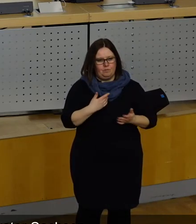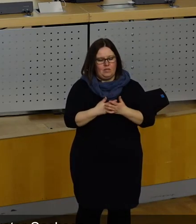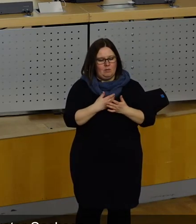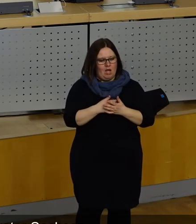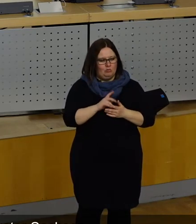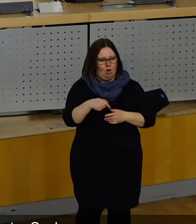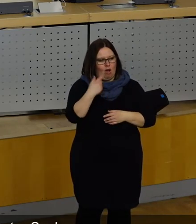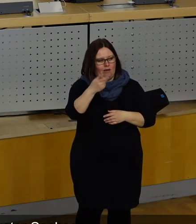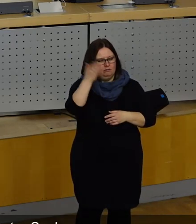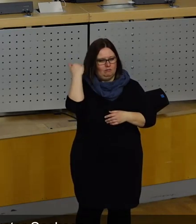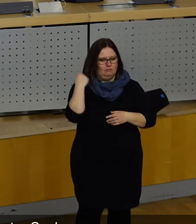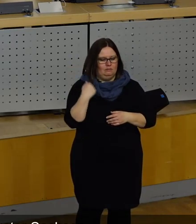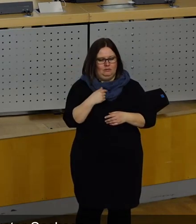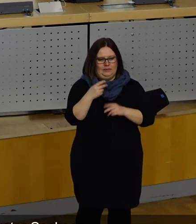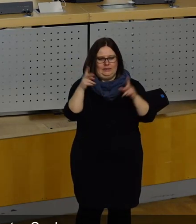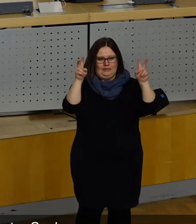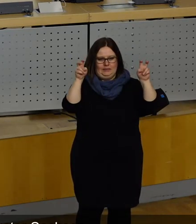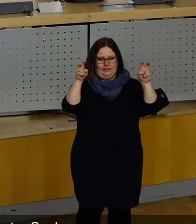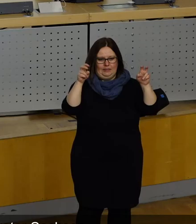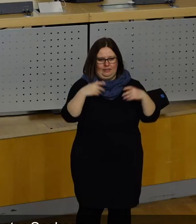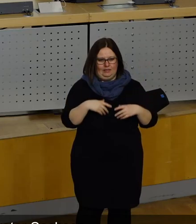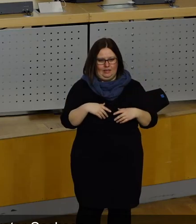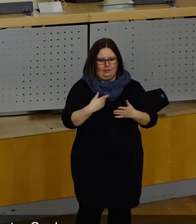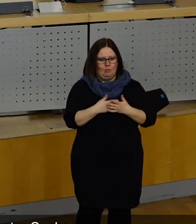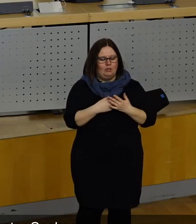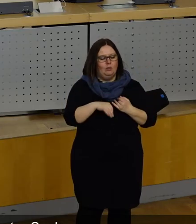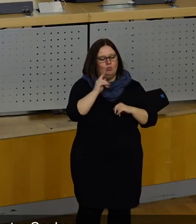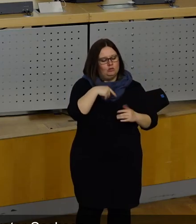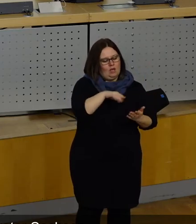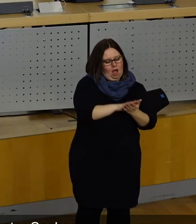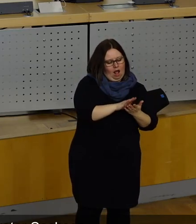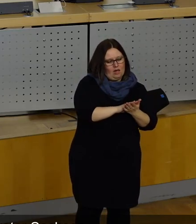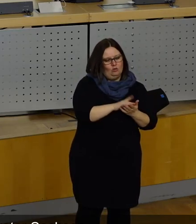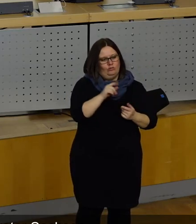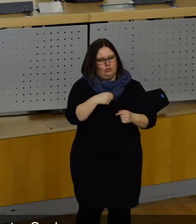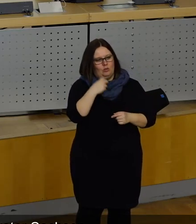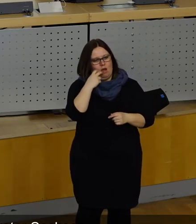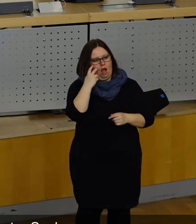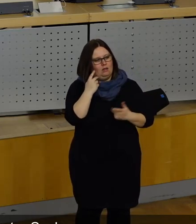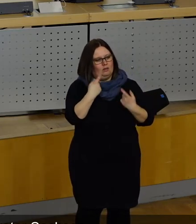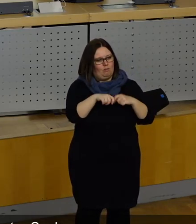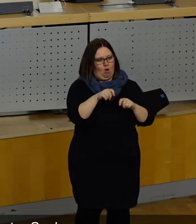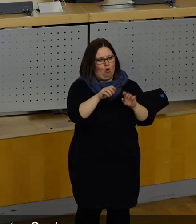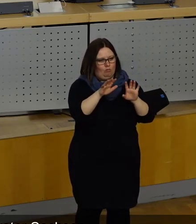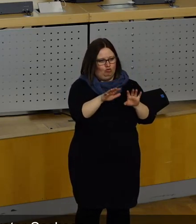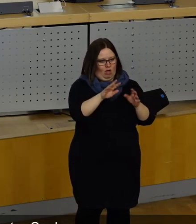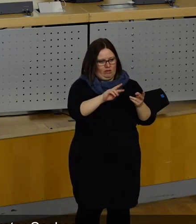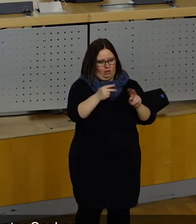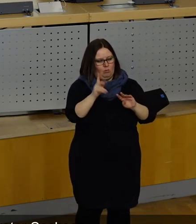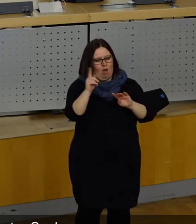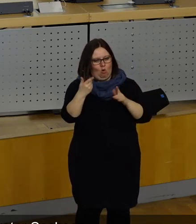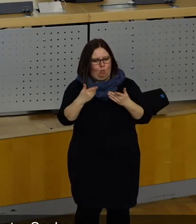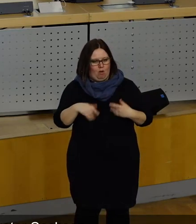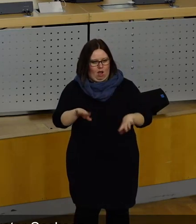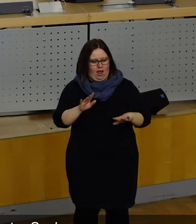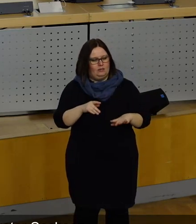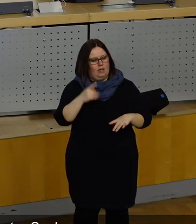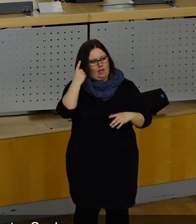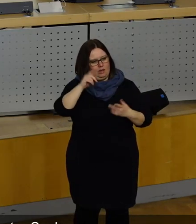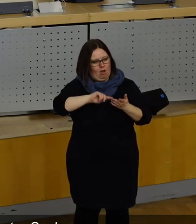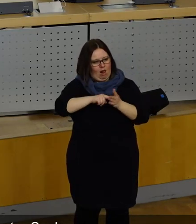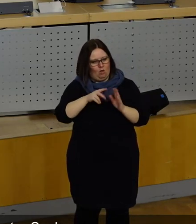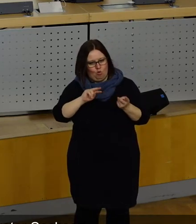Altvorderen zitieren, Sie werden dann gleich hören, wen. Man muss erhalten und so wenig wie möglich am alten Baubestand ändern, aber man muss auch bereit sein, Baudenkmäler zu ändern,